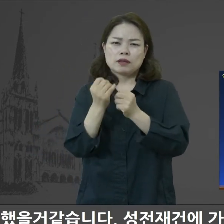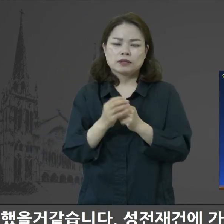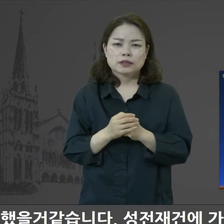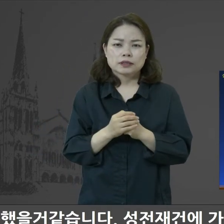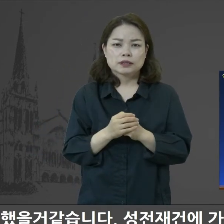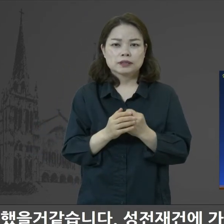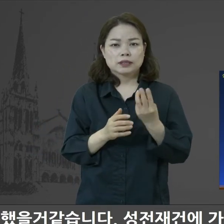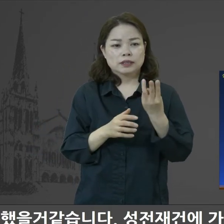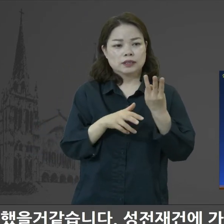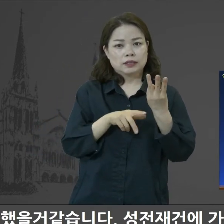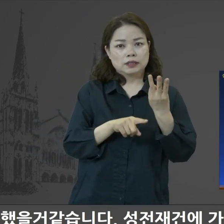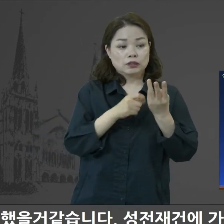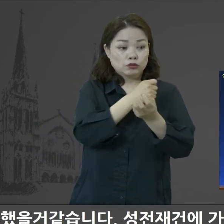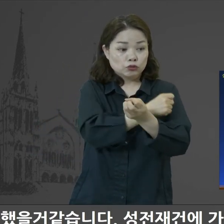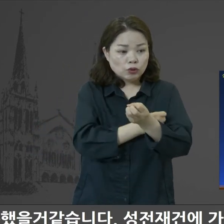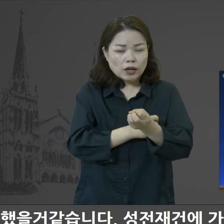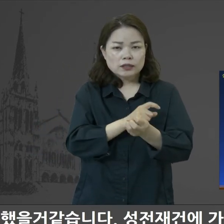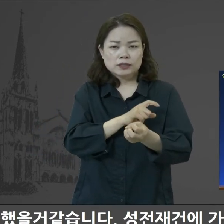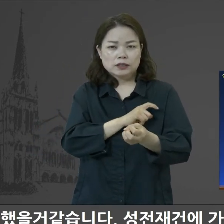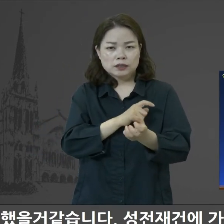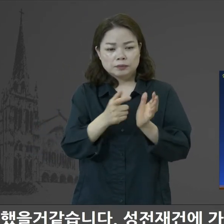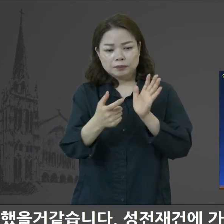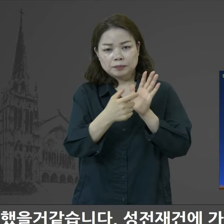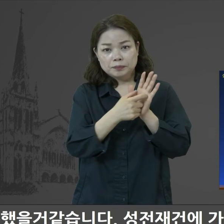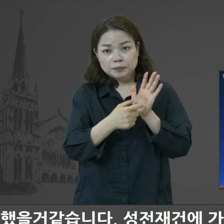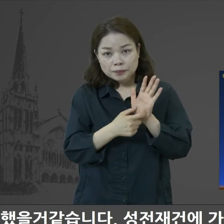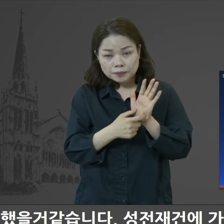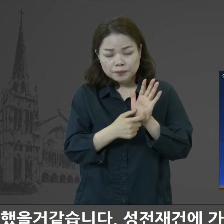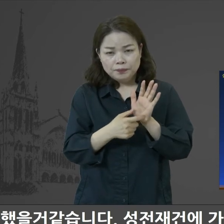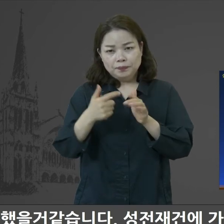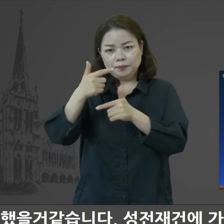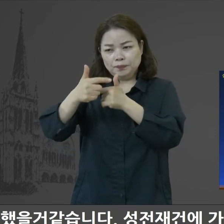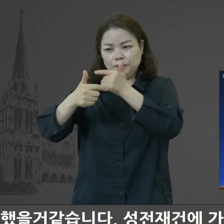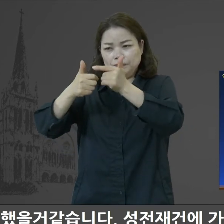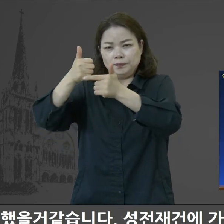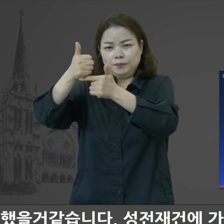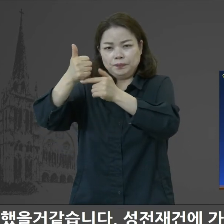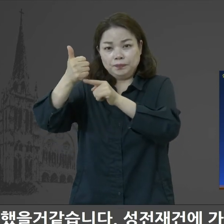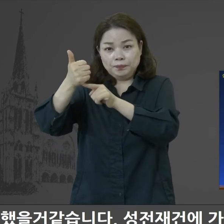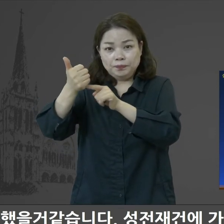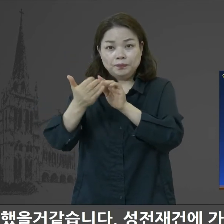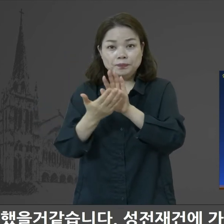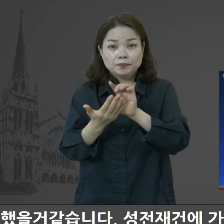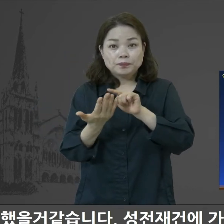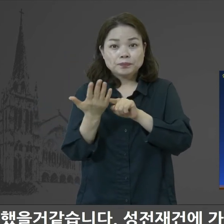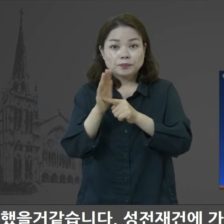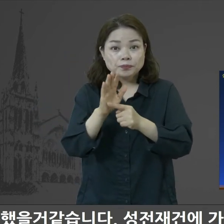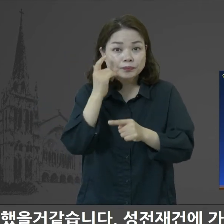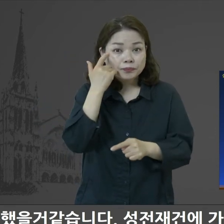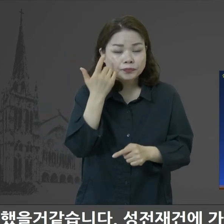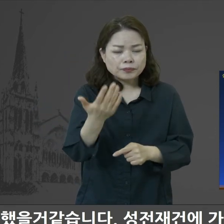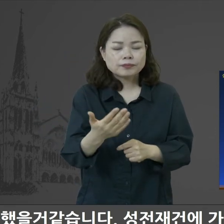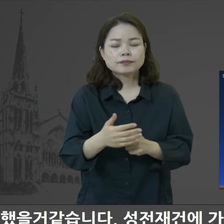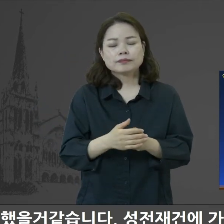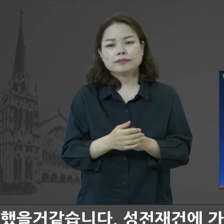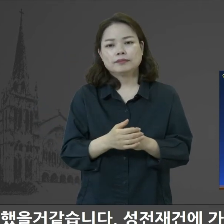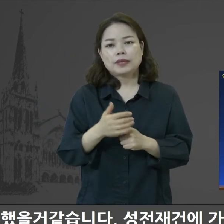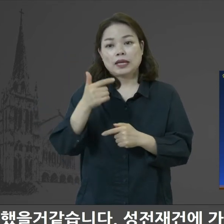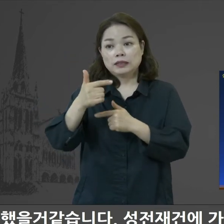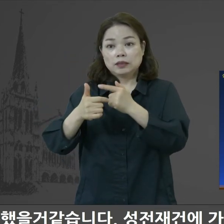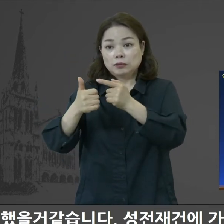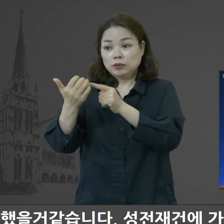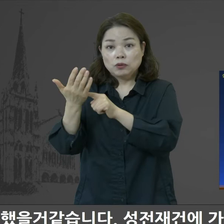이 3장 안에 수고한 이름의 명단 안에는 느헤미야가 나올까요? 나오지 않을까요? 느헤미야가